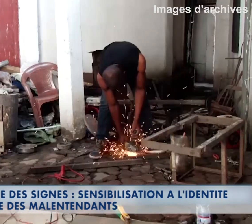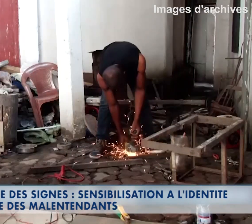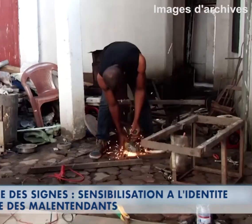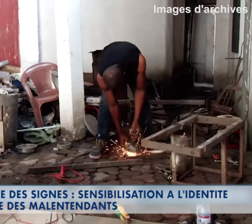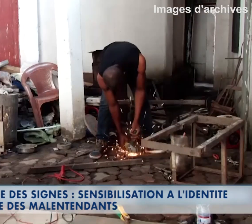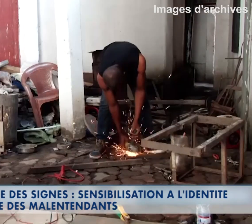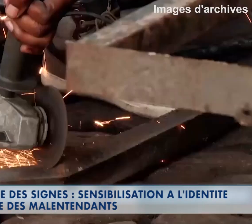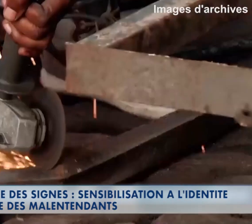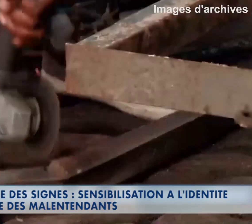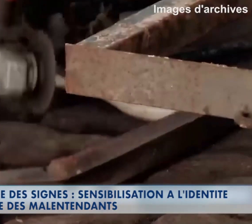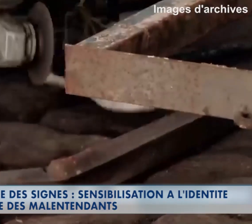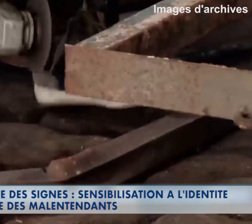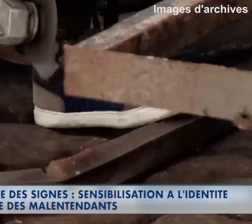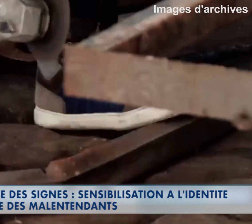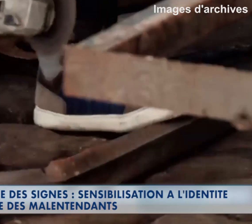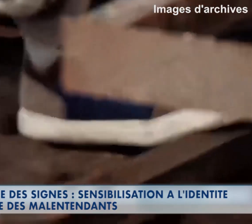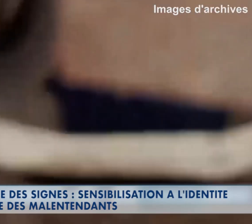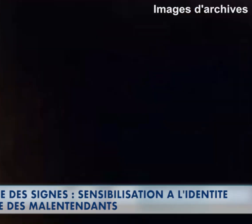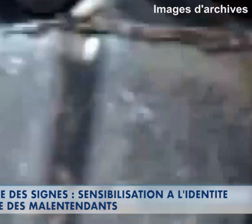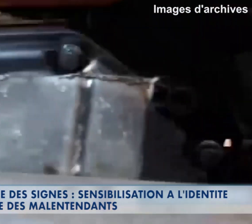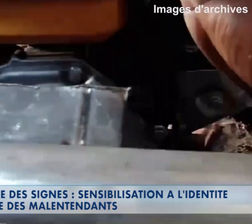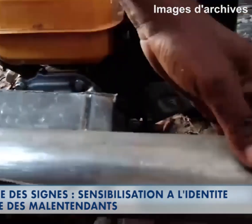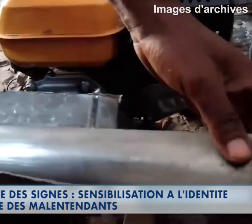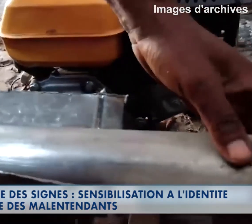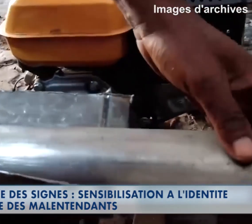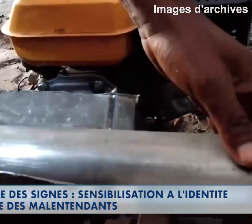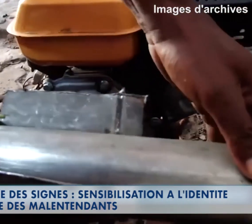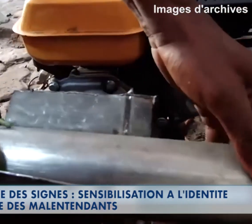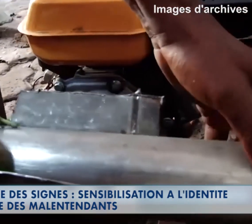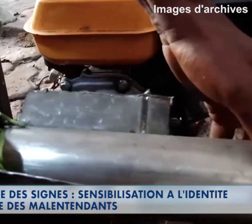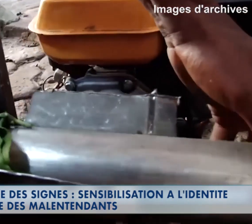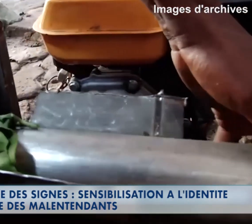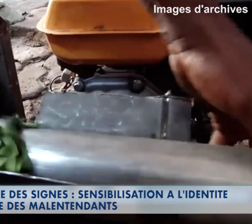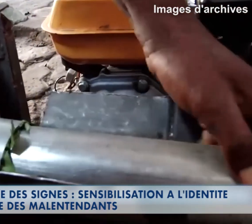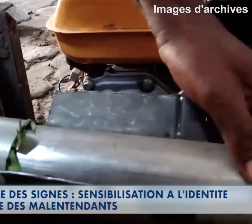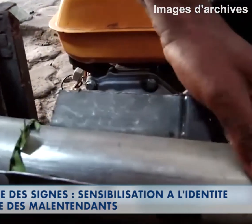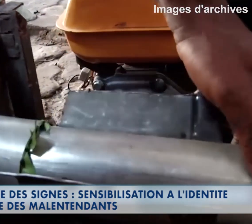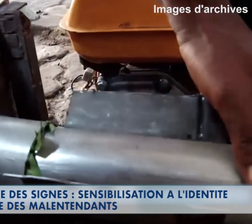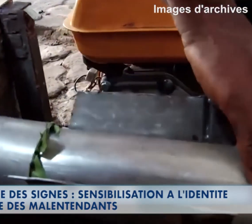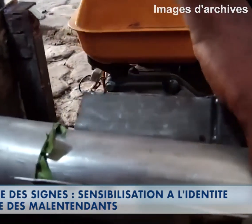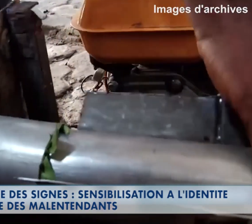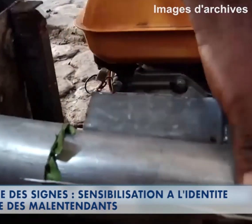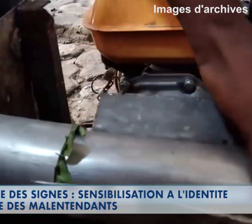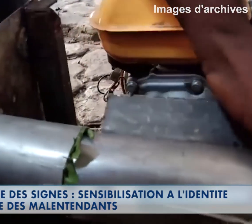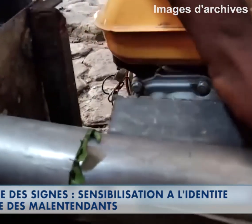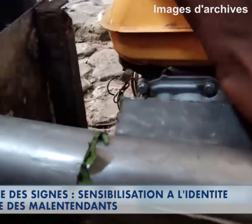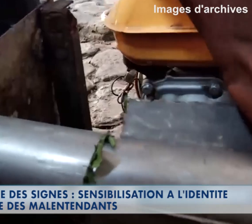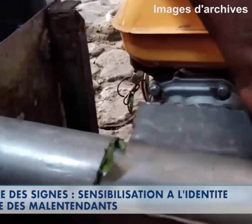le déficit et il ne se plaint pas. Avec du matériel de récupération, il propose d'assoupir des